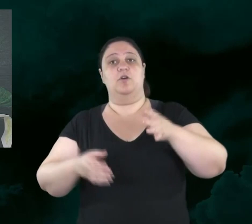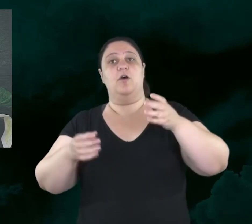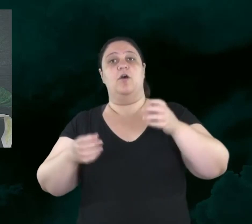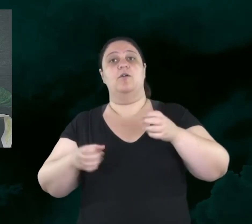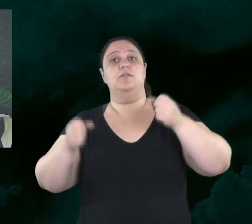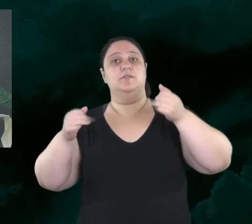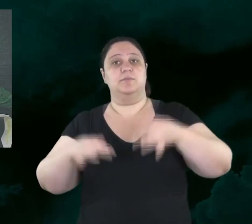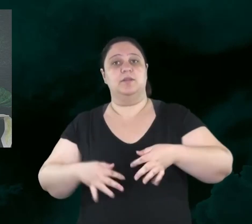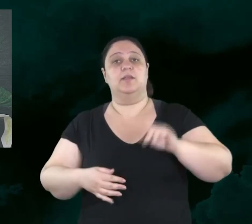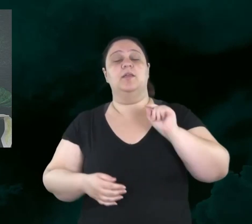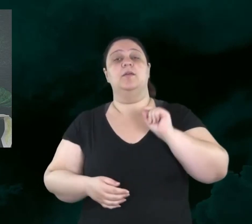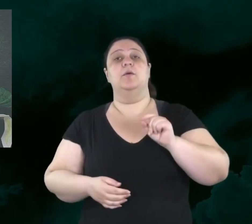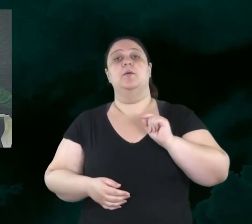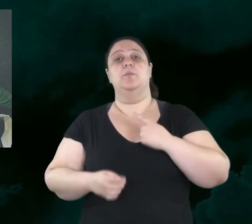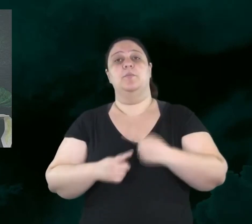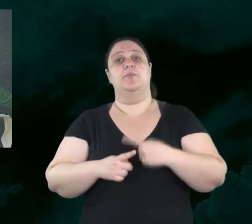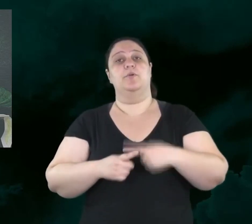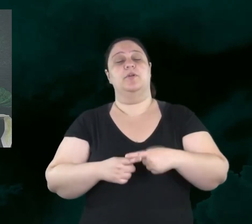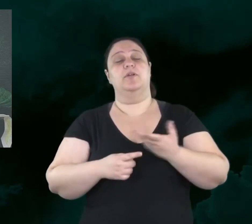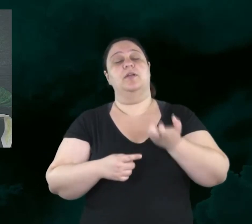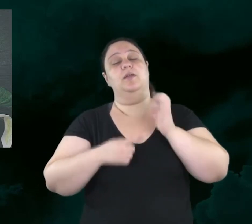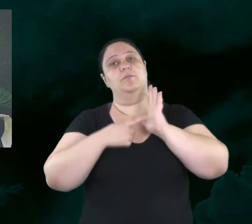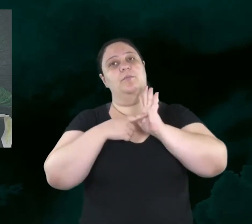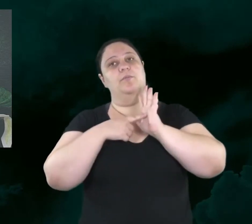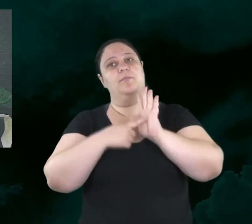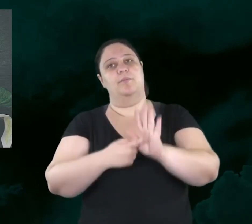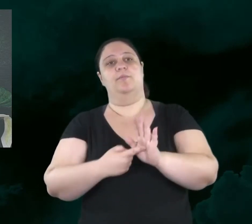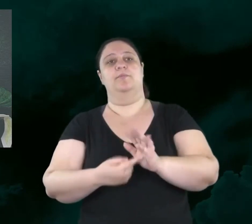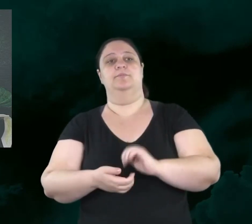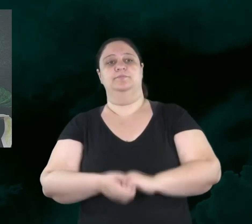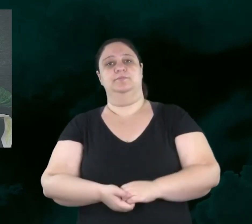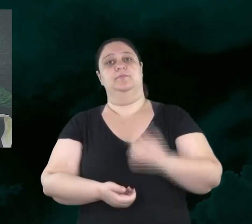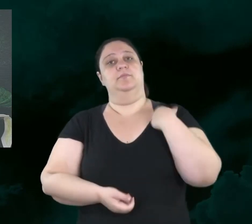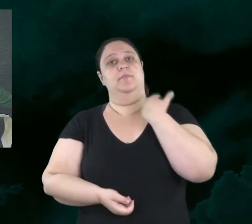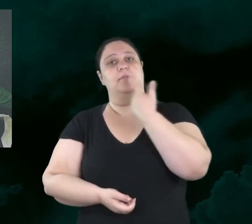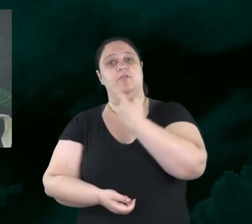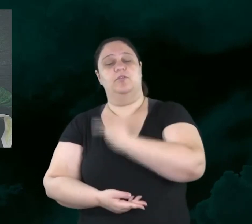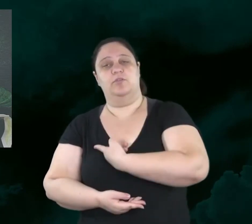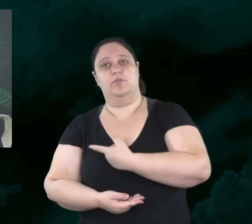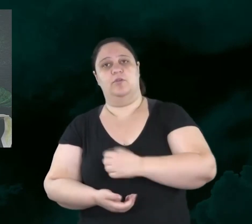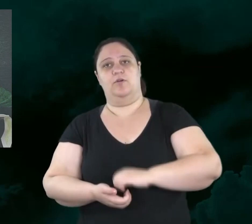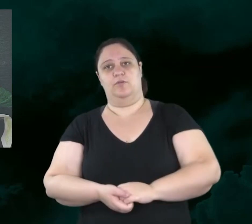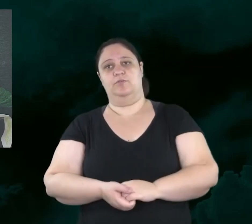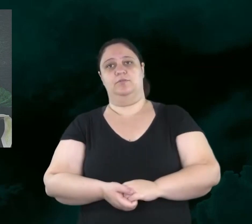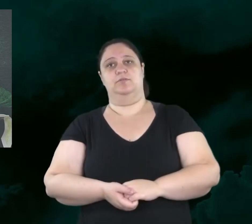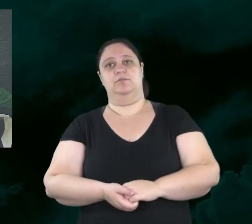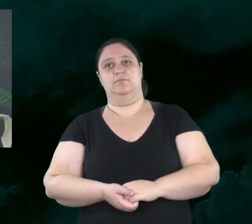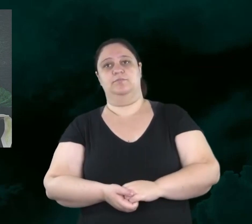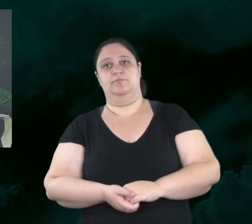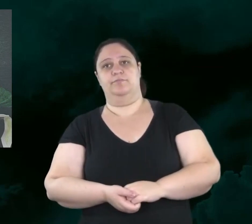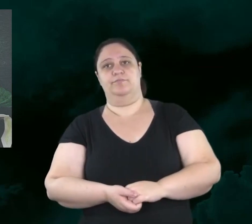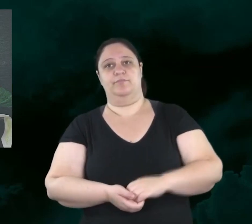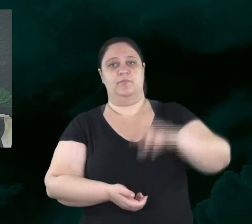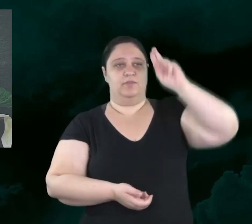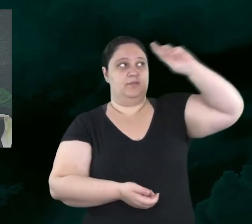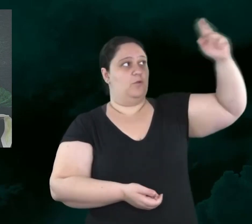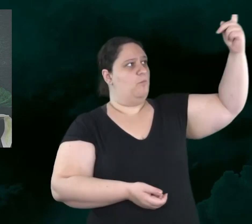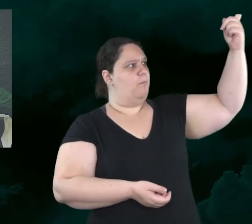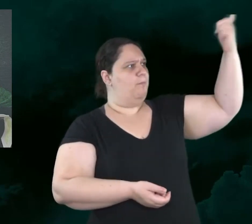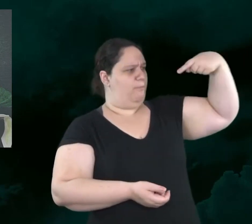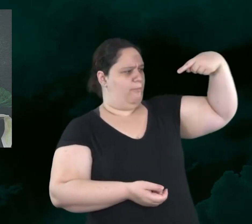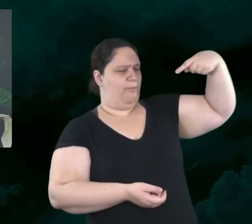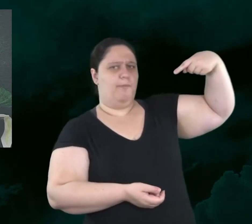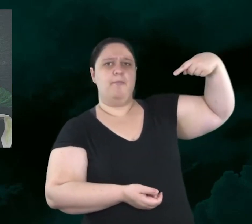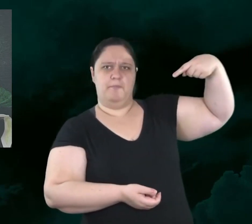para mostrar como nós todos, né, o Senhor manda, quando é necessário, Ele